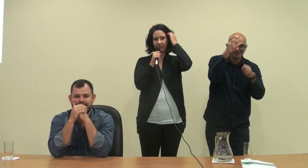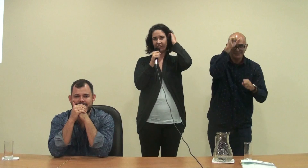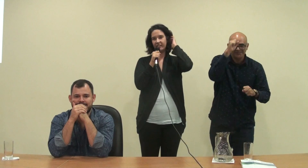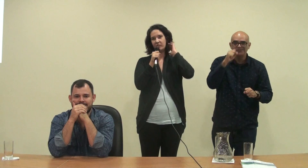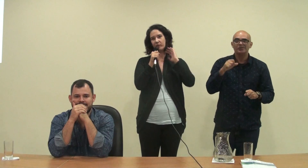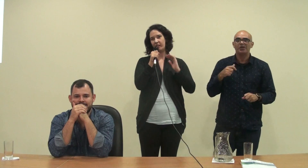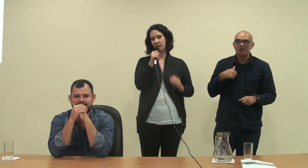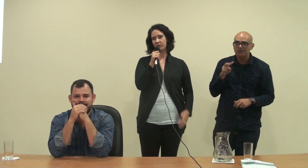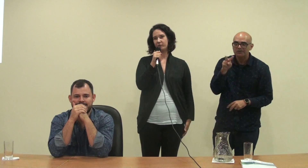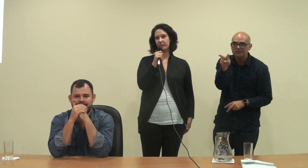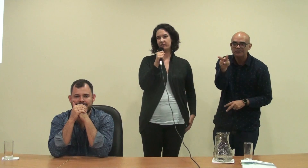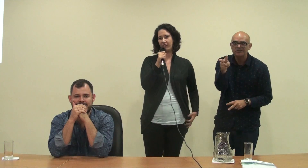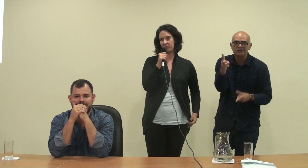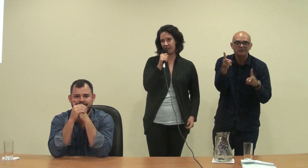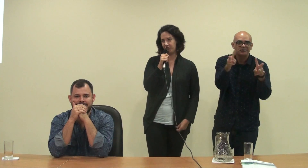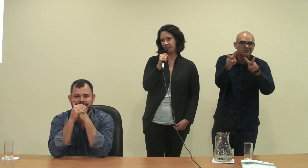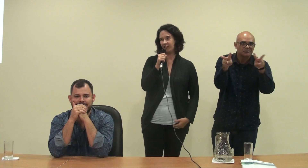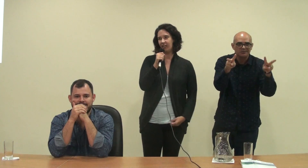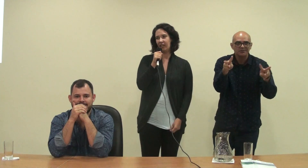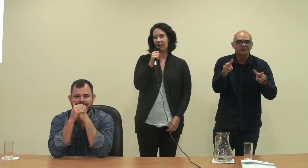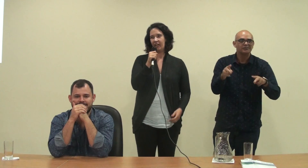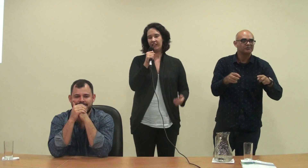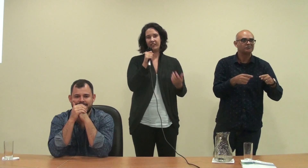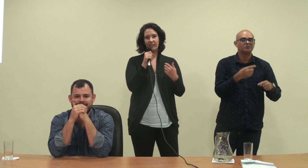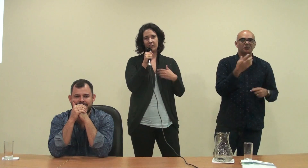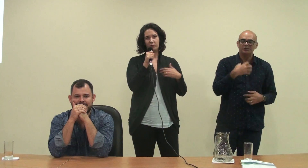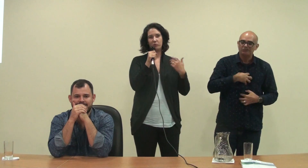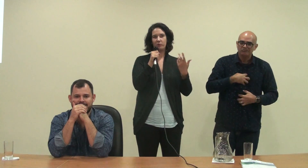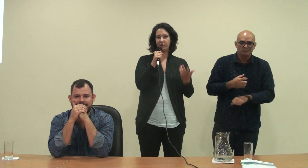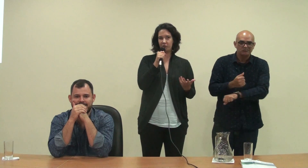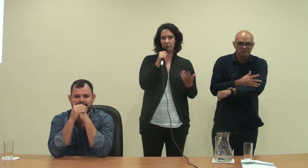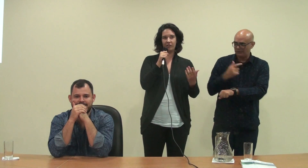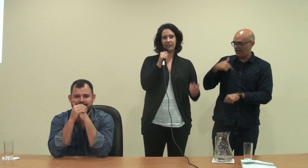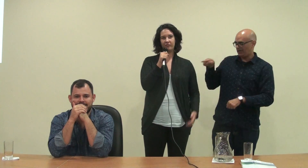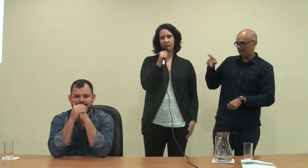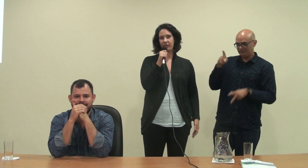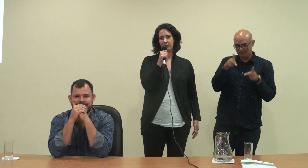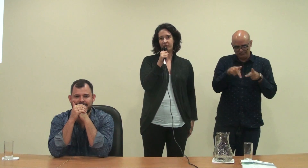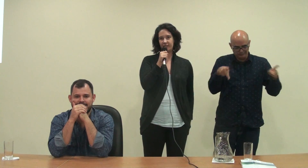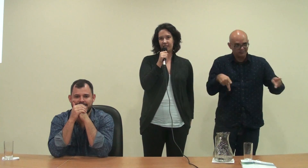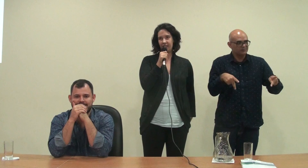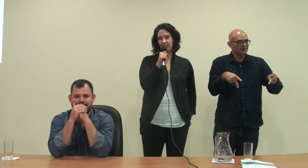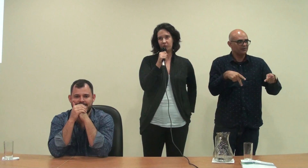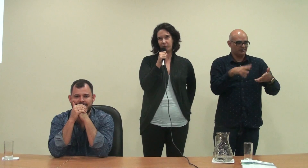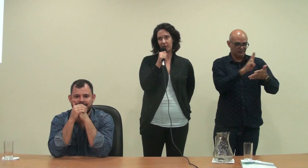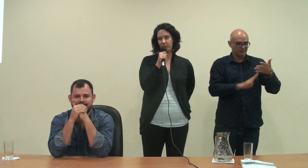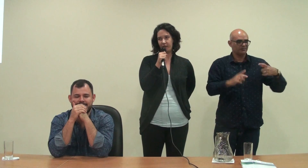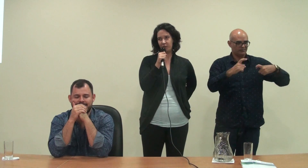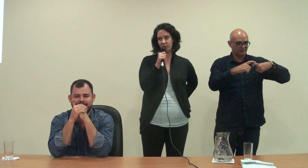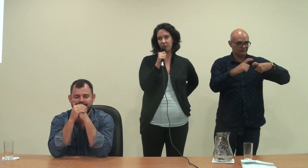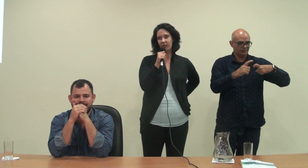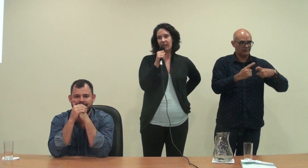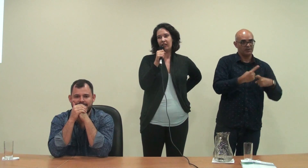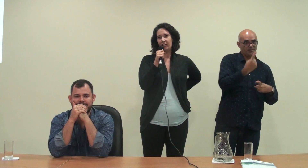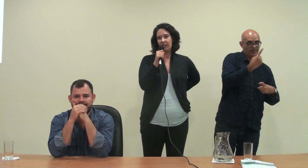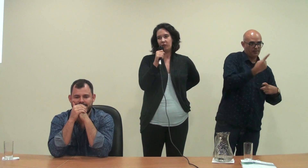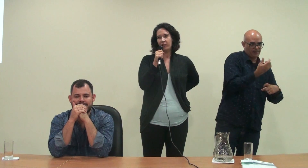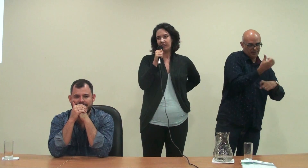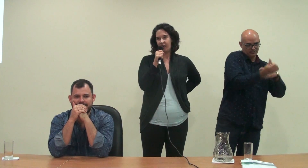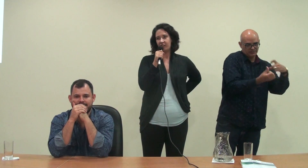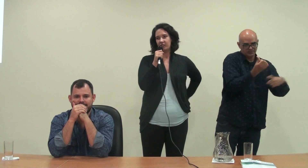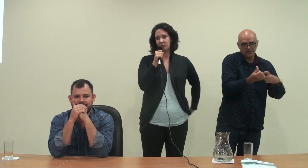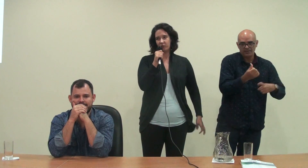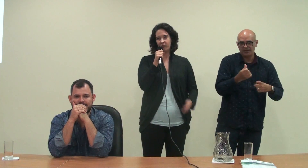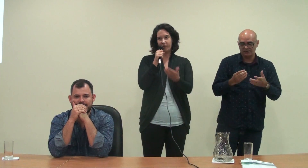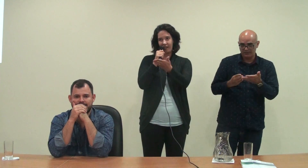sido, nesse período especificamente, em que eu sou professora da Faculdade de Medicina, do primeiro período, e